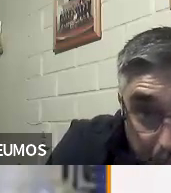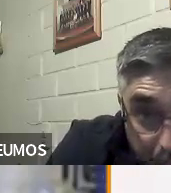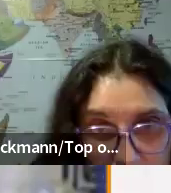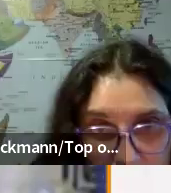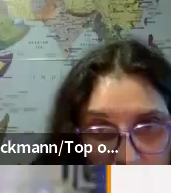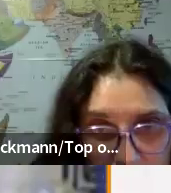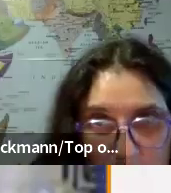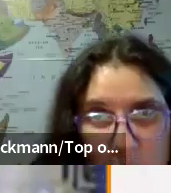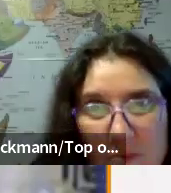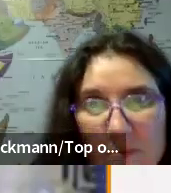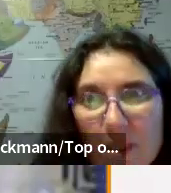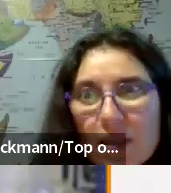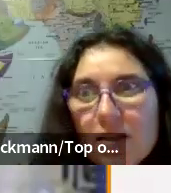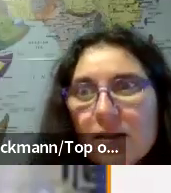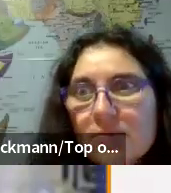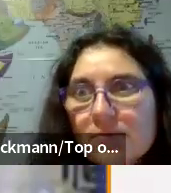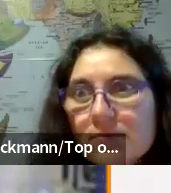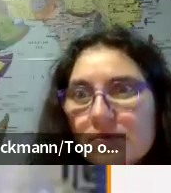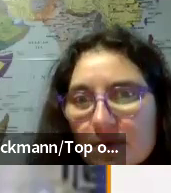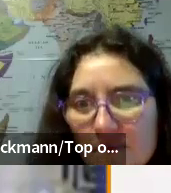Ahí se ve, es como un mini desnivel. Sí,